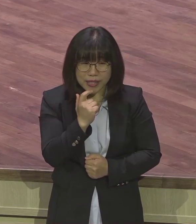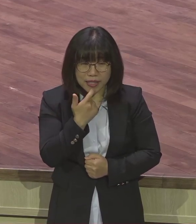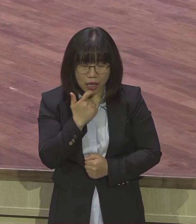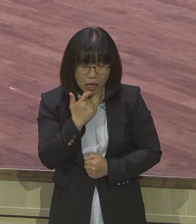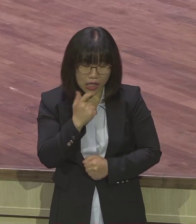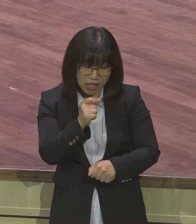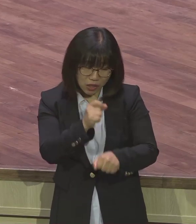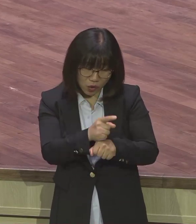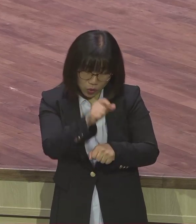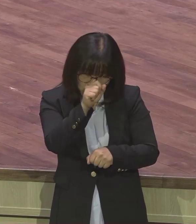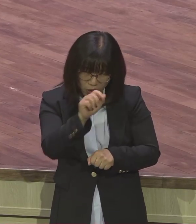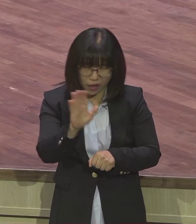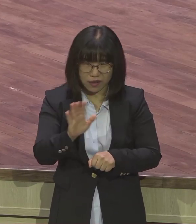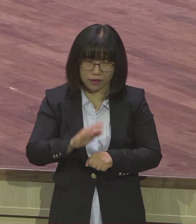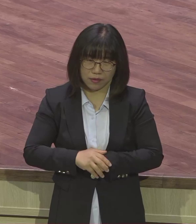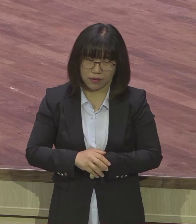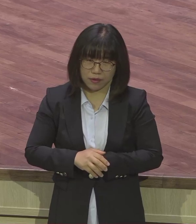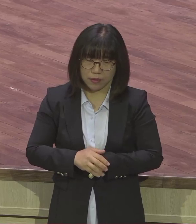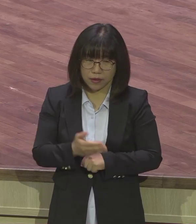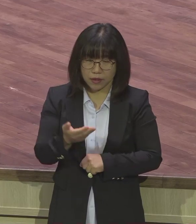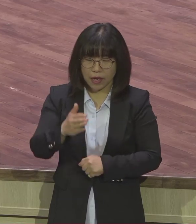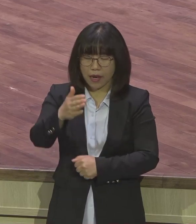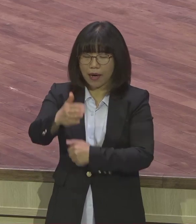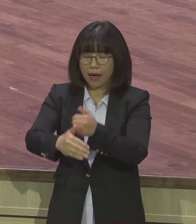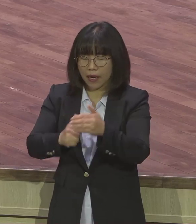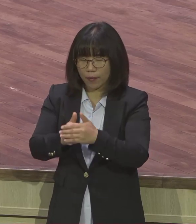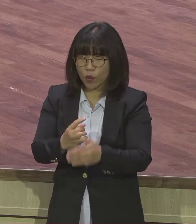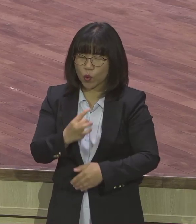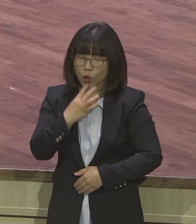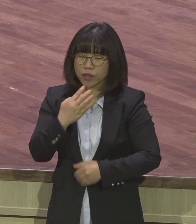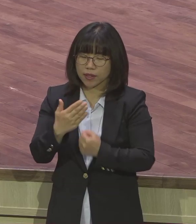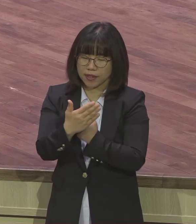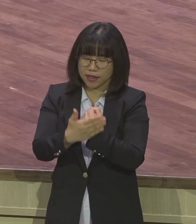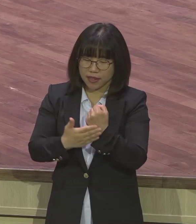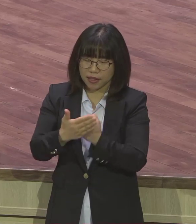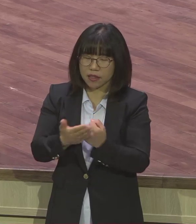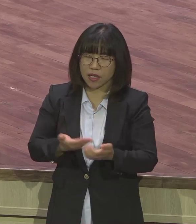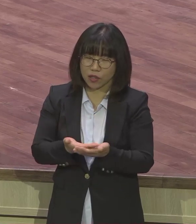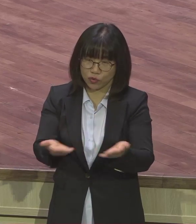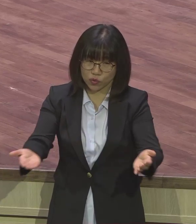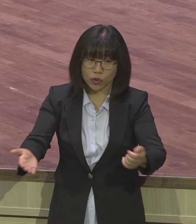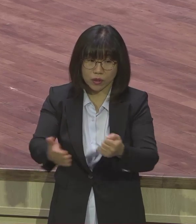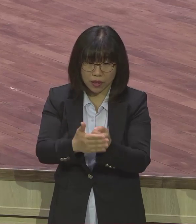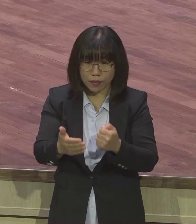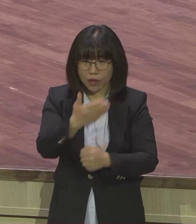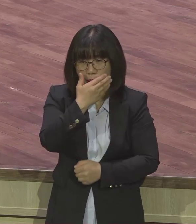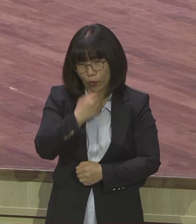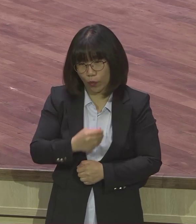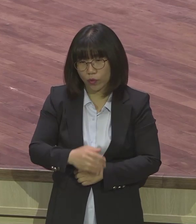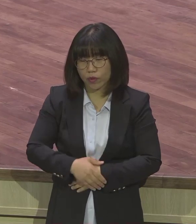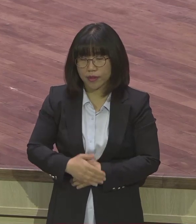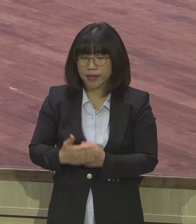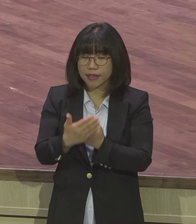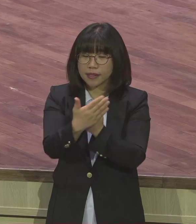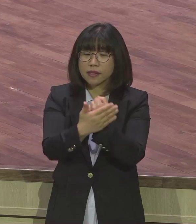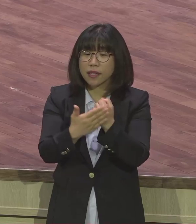아니에요. 하나님 은혜, 은혜라는 말을 이 성경 말씀을 통해서 적용해 보면요, 은혜가 무슨 말이에요?